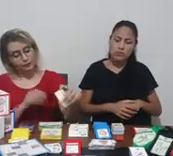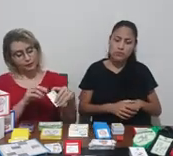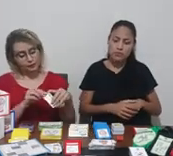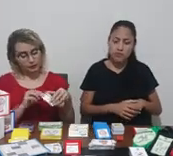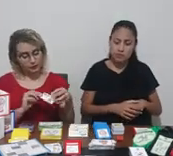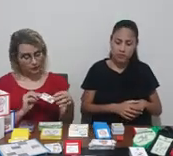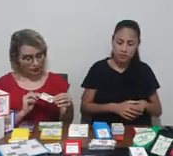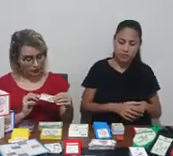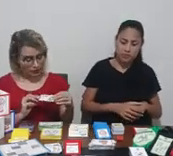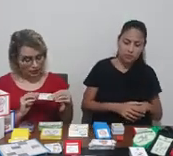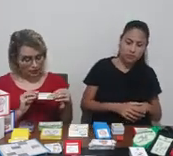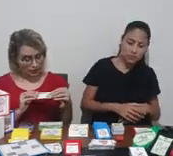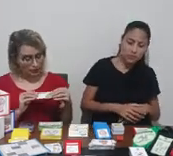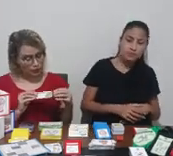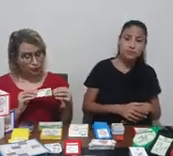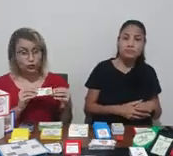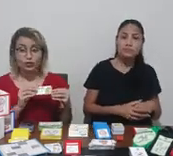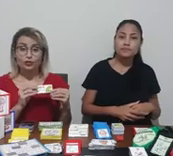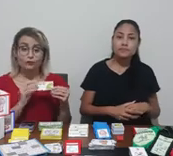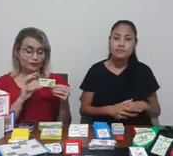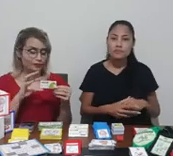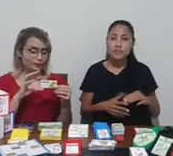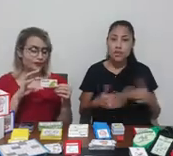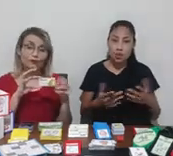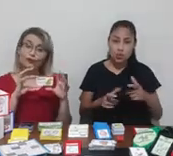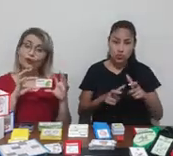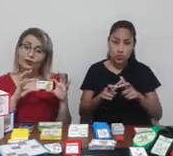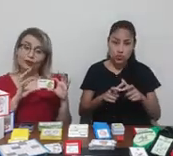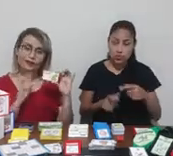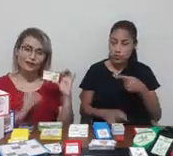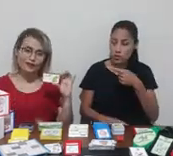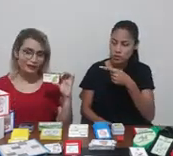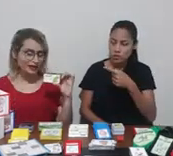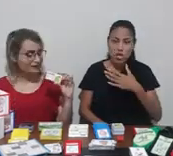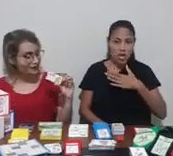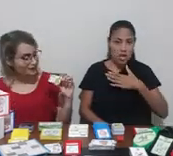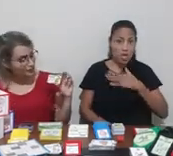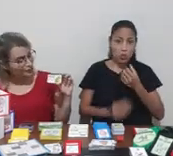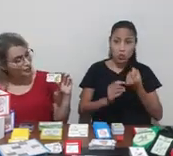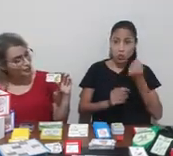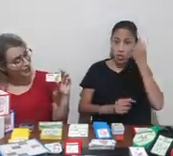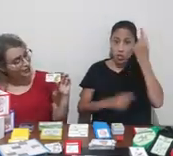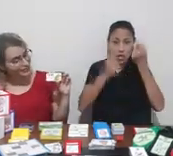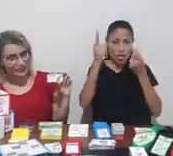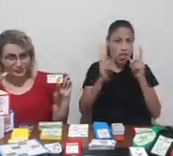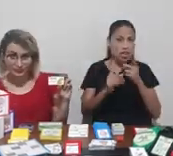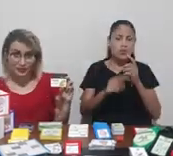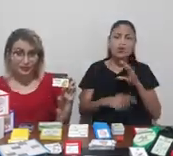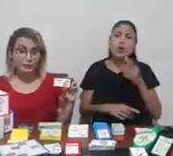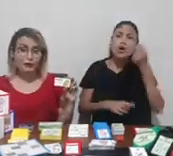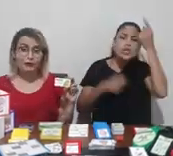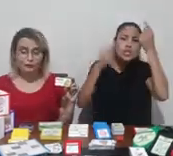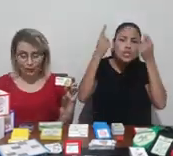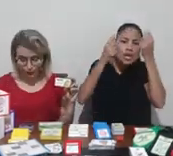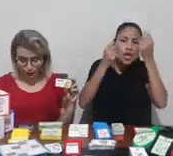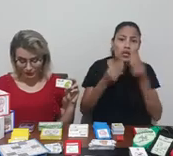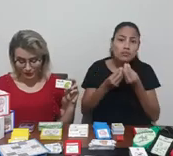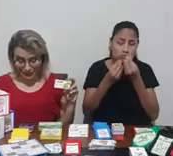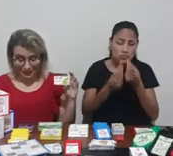Então, esse joguinho não fui eu que criei, é interessante. Eu dei a ideia para